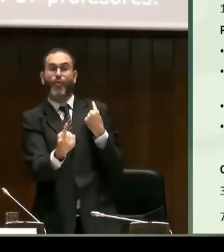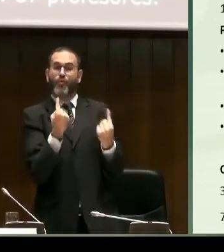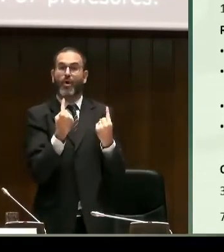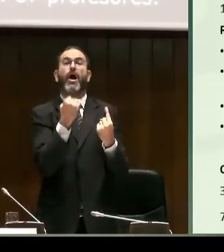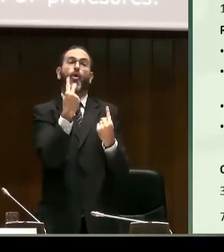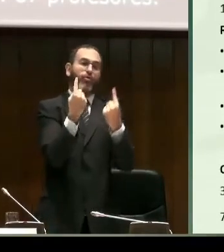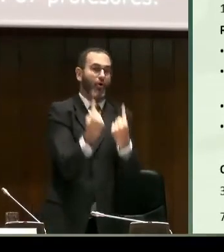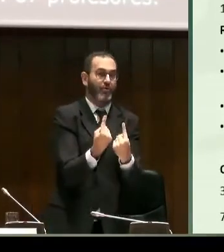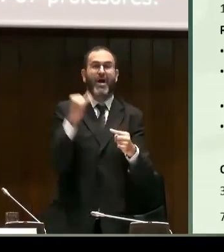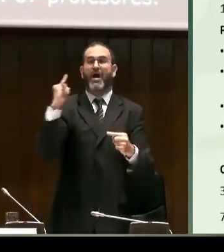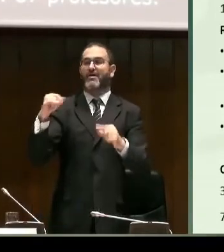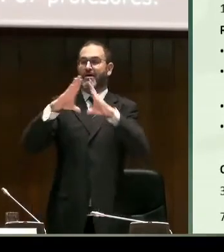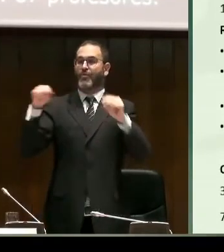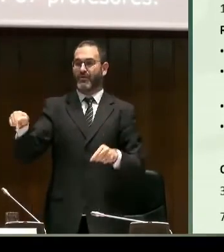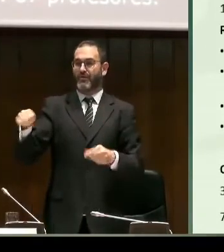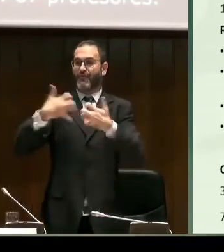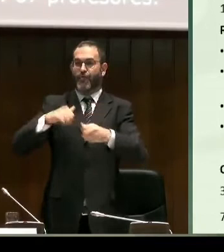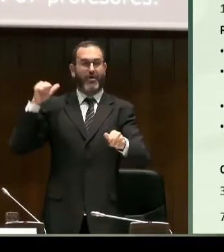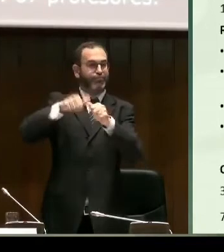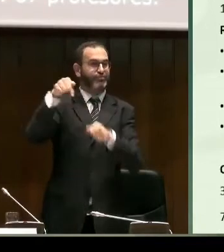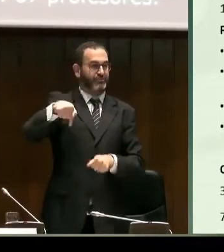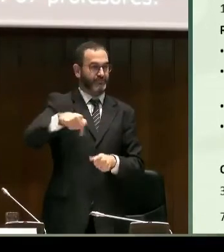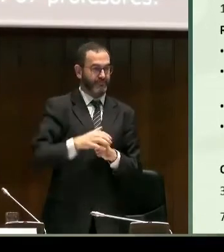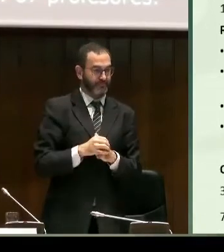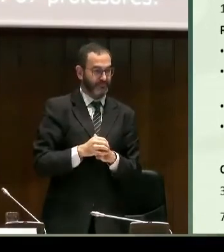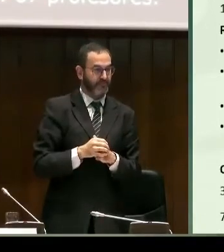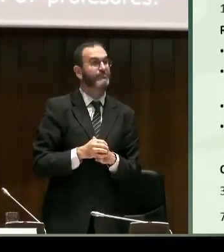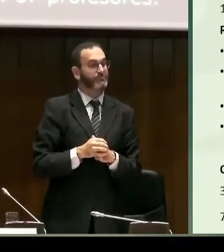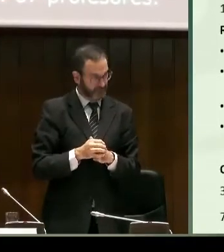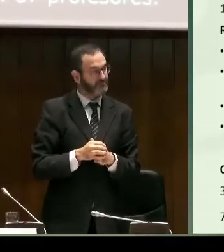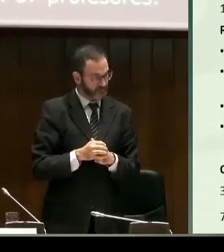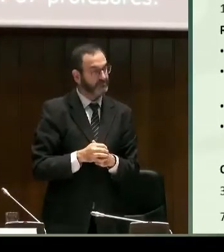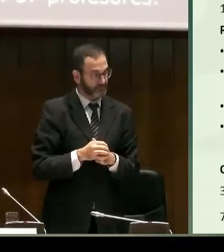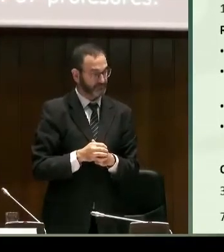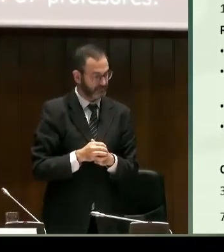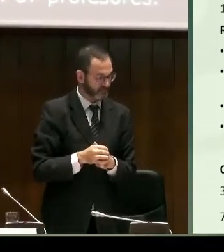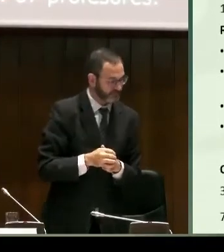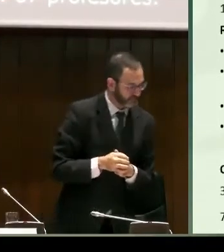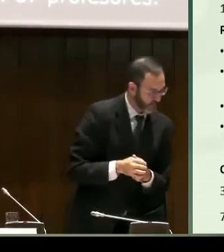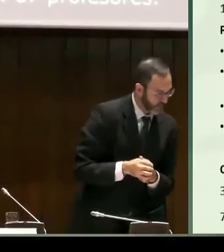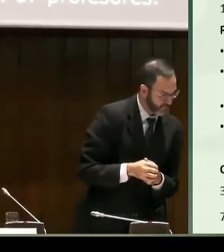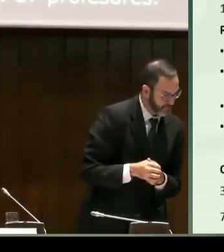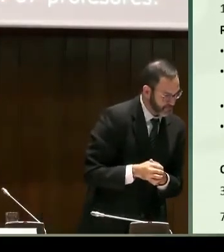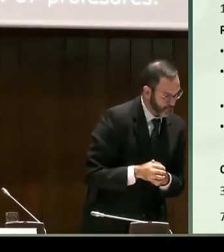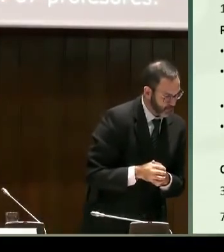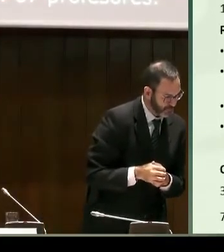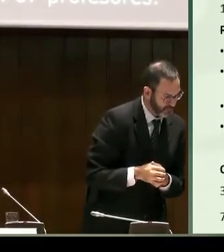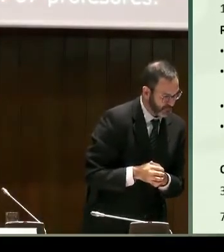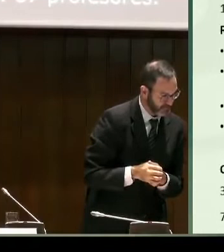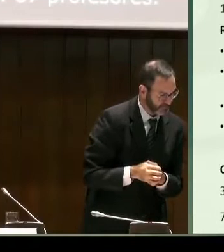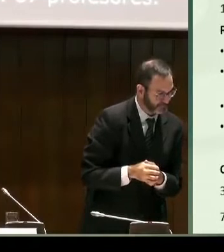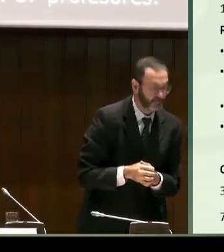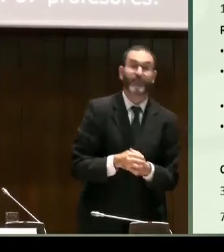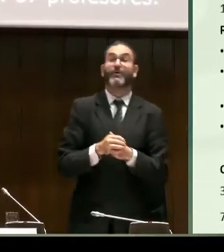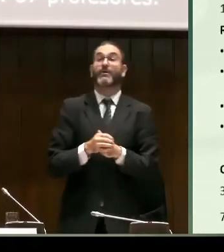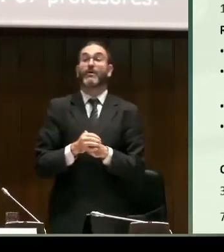En ocasiones se cuenta con uno u otro profesional, hay otros institutos o centros educativos en los que cuentan con 2 profesionales en función del centro en el que